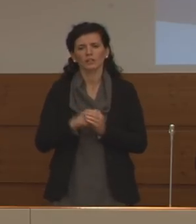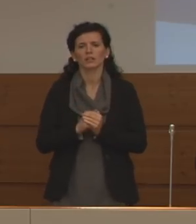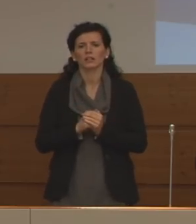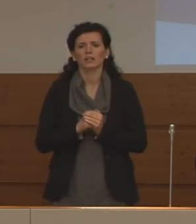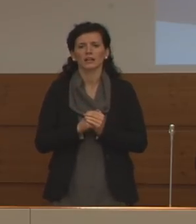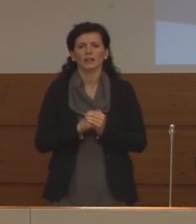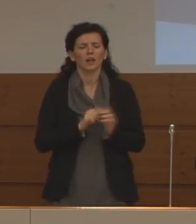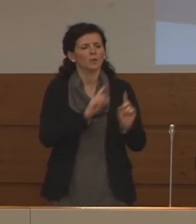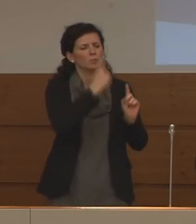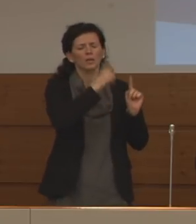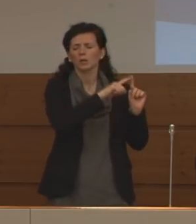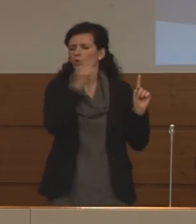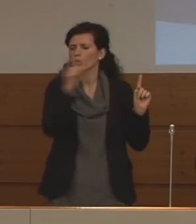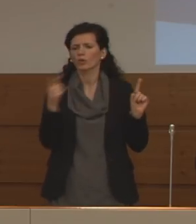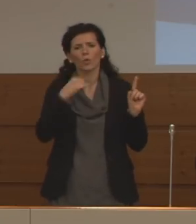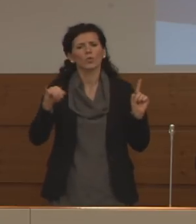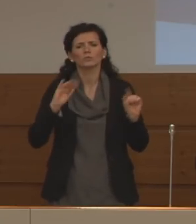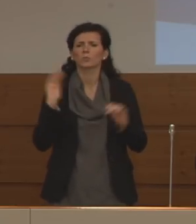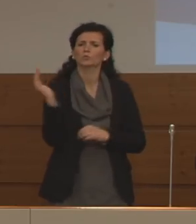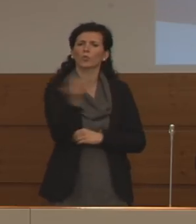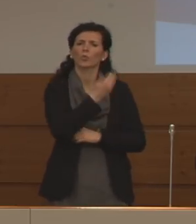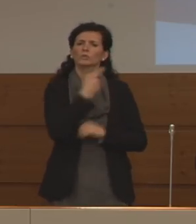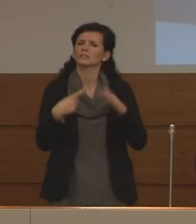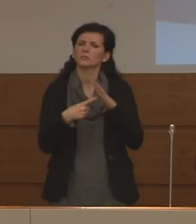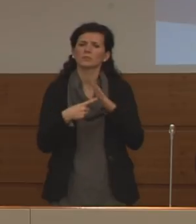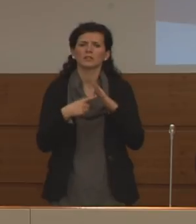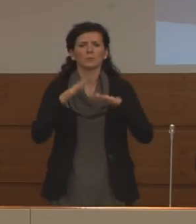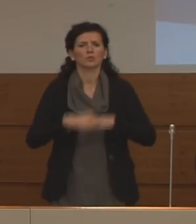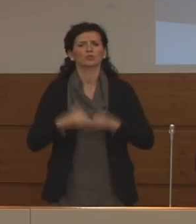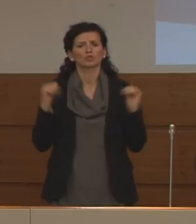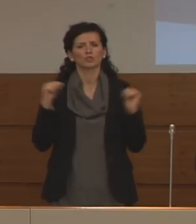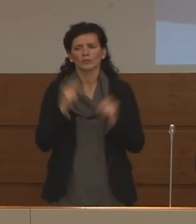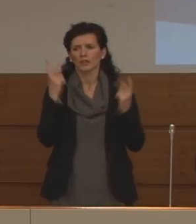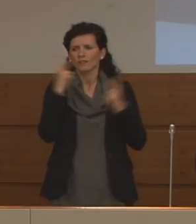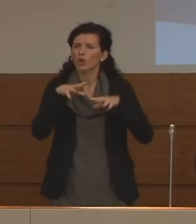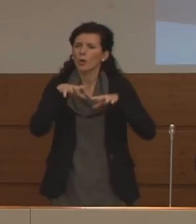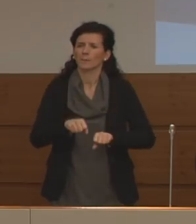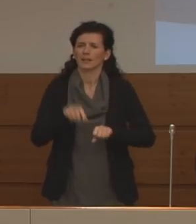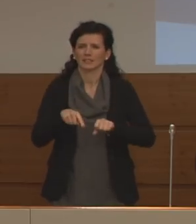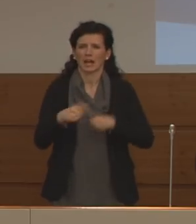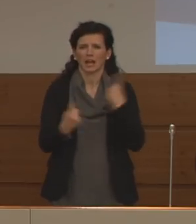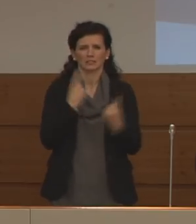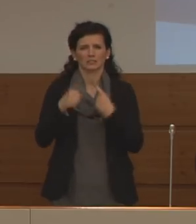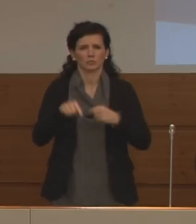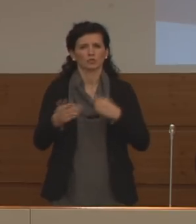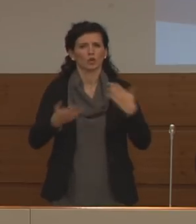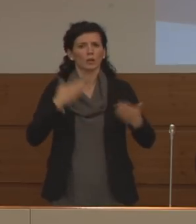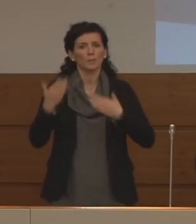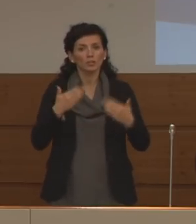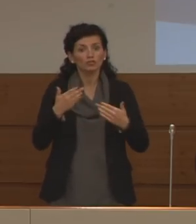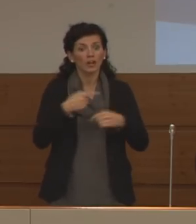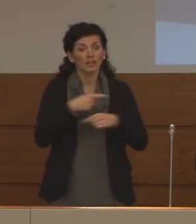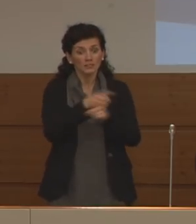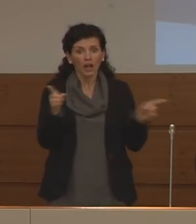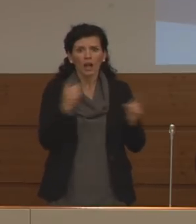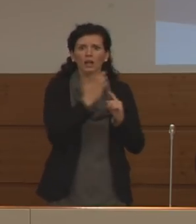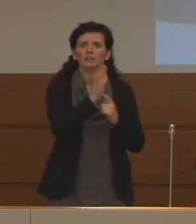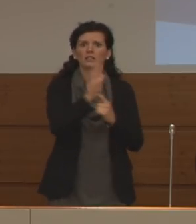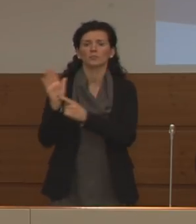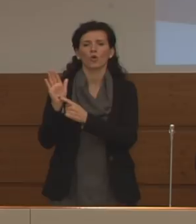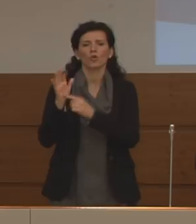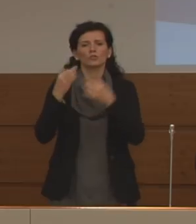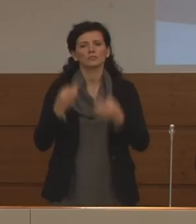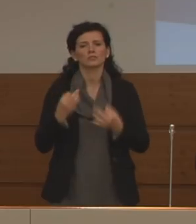primo all'ultimo impegnati in questa emergenza che stanno dimostrando un grande senso